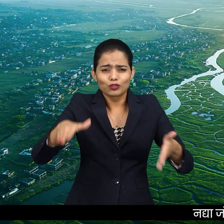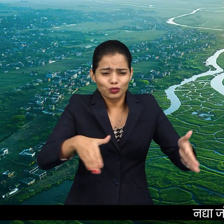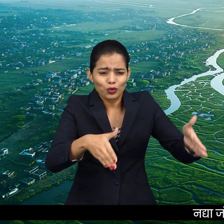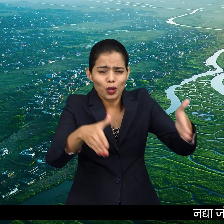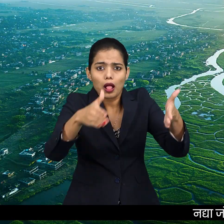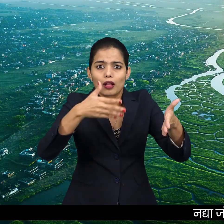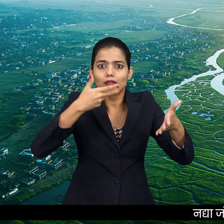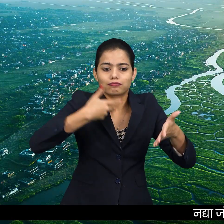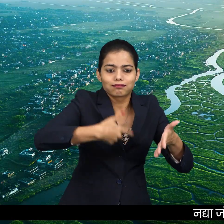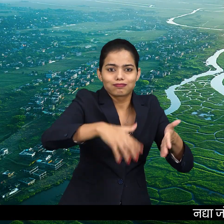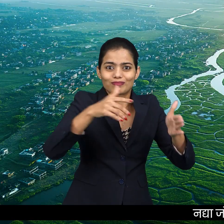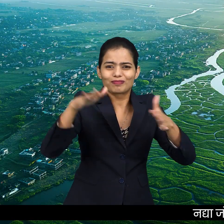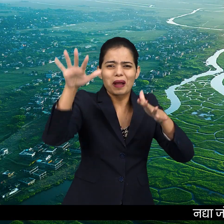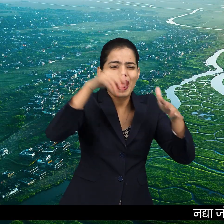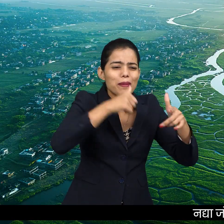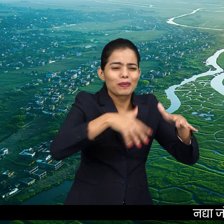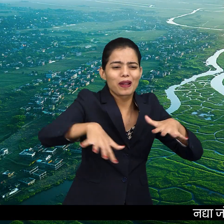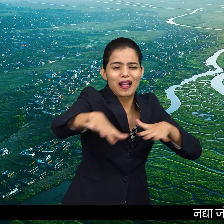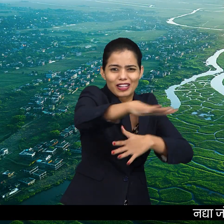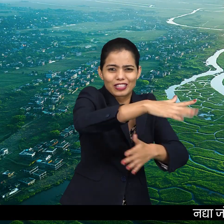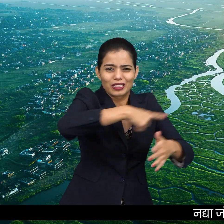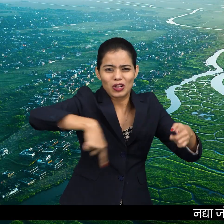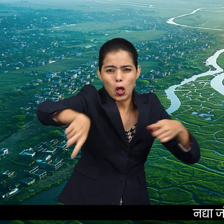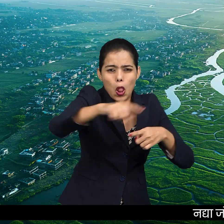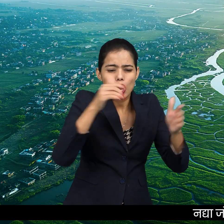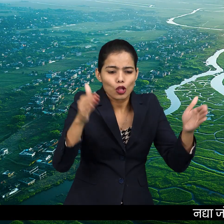पाचवा, नद्या जोडणे.